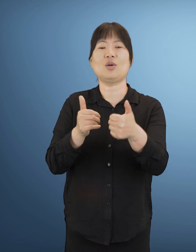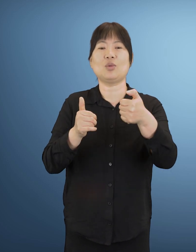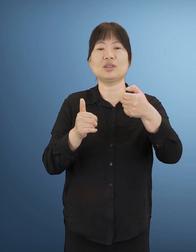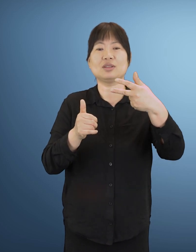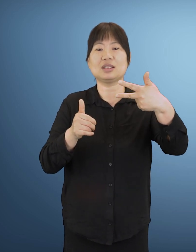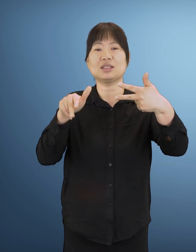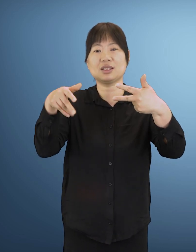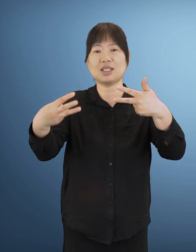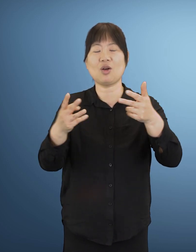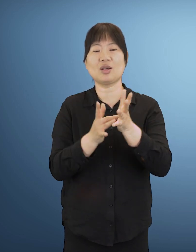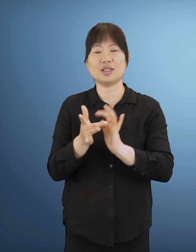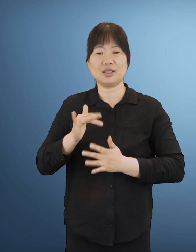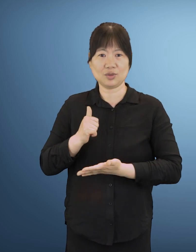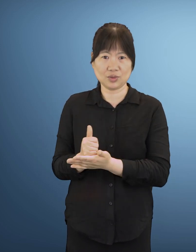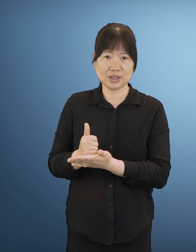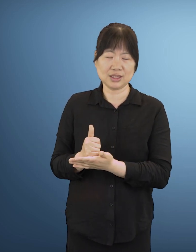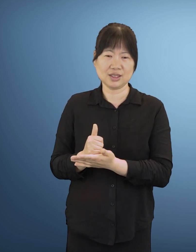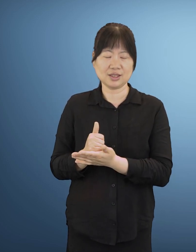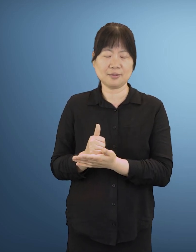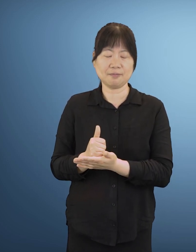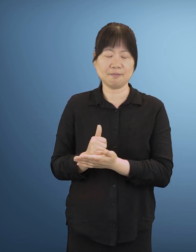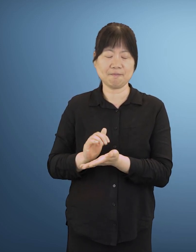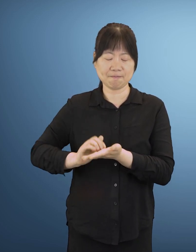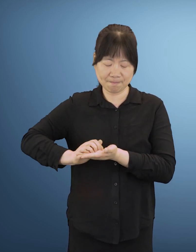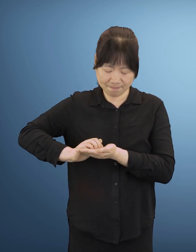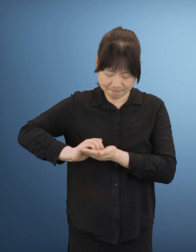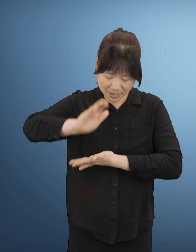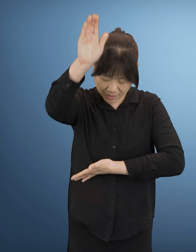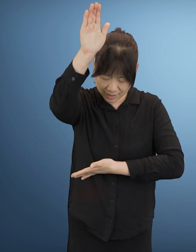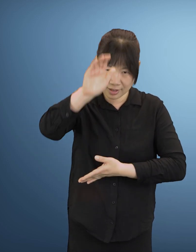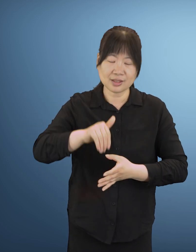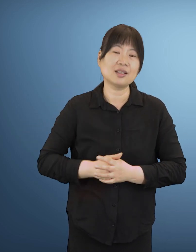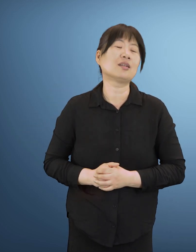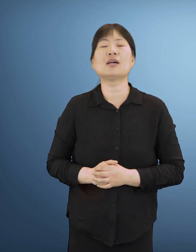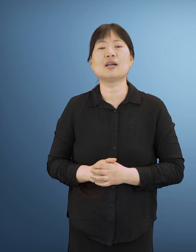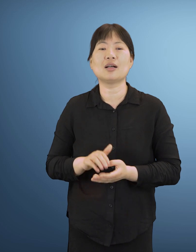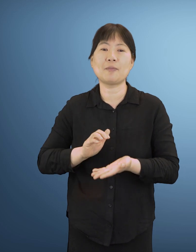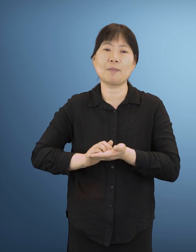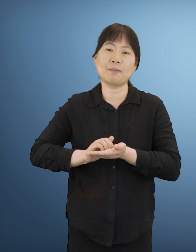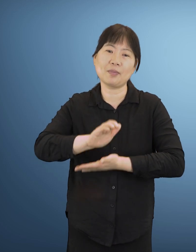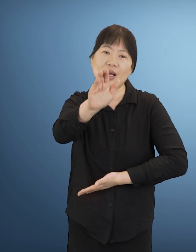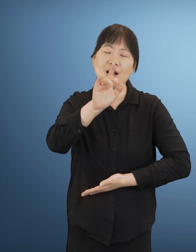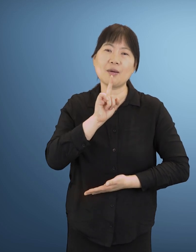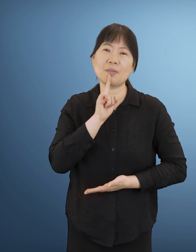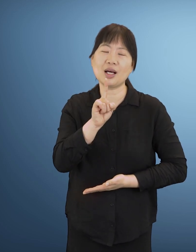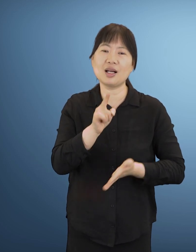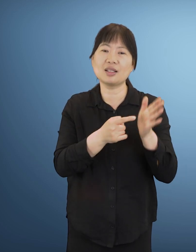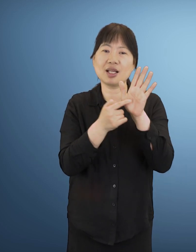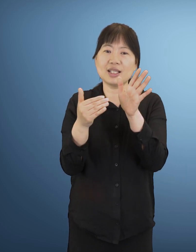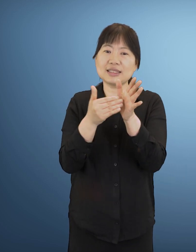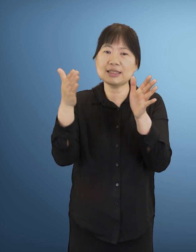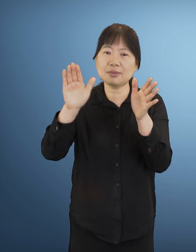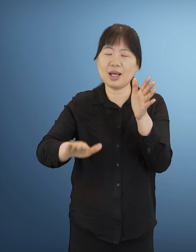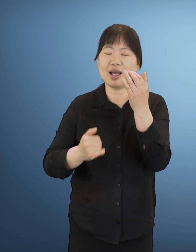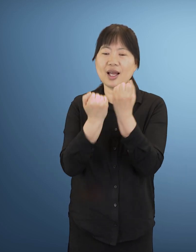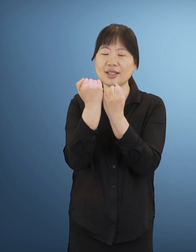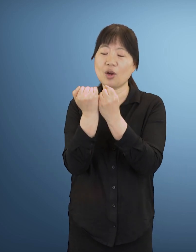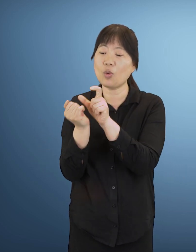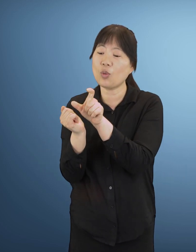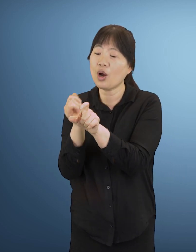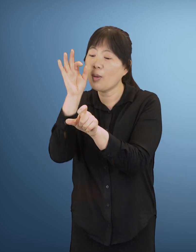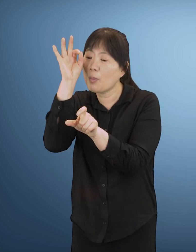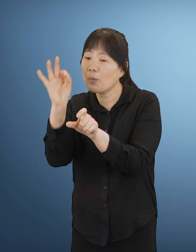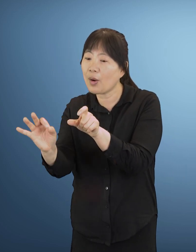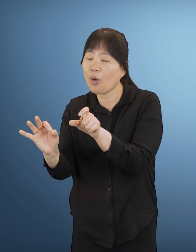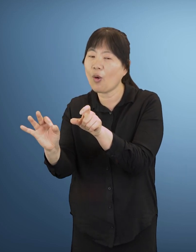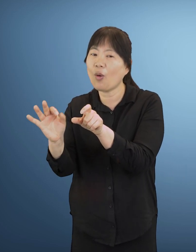57절. 예수를 배척한지라. 여기 배척한지라라고 되어 있지만 풋노트에 보면